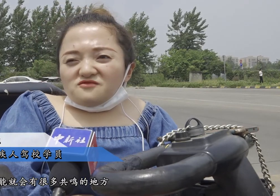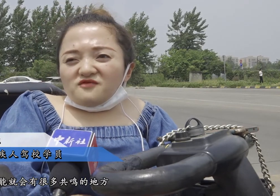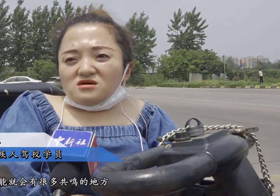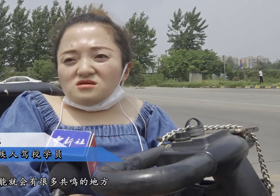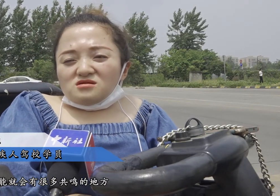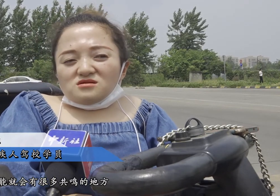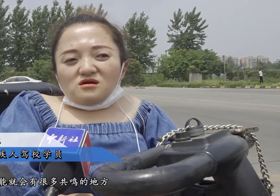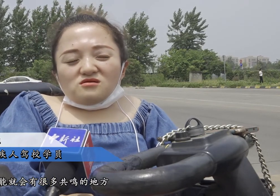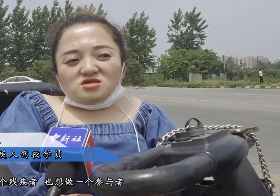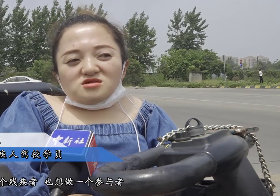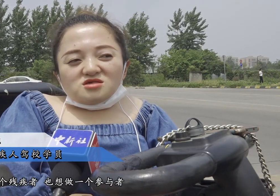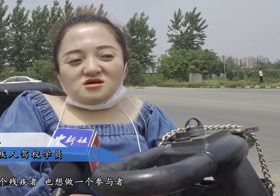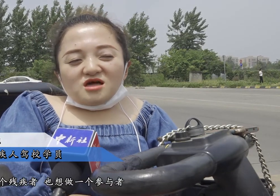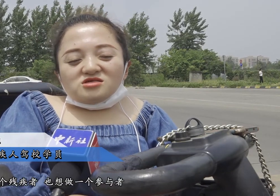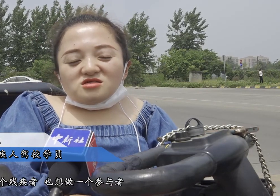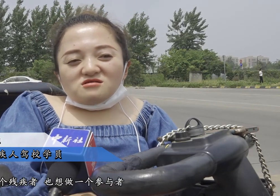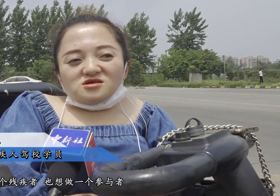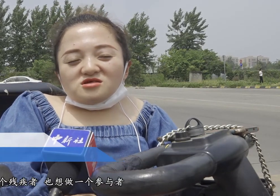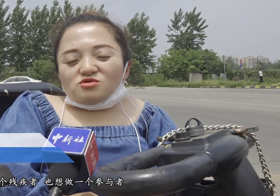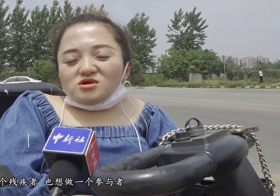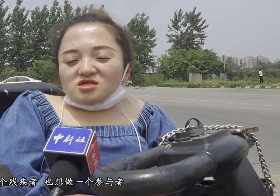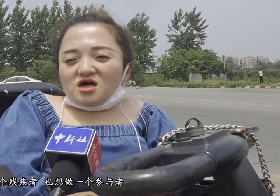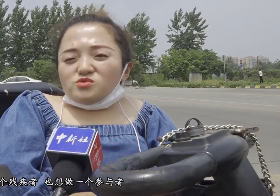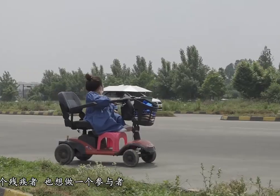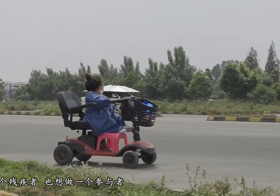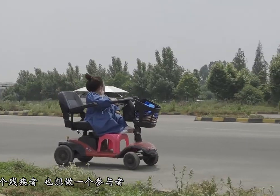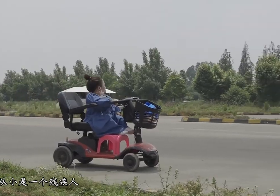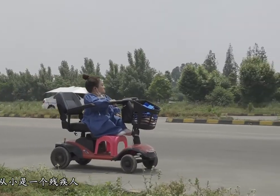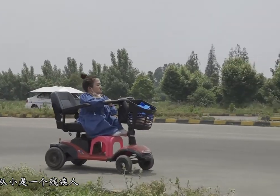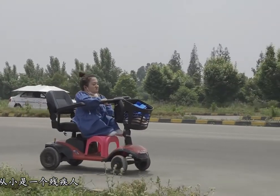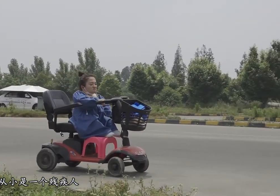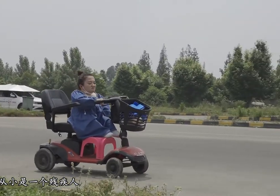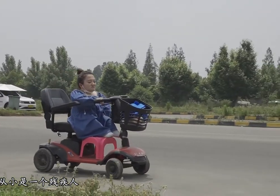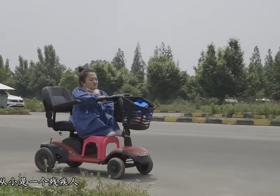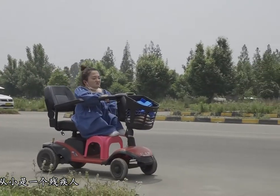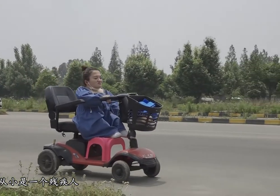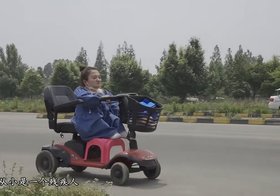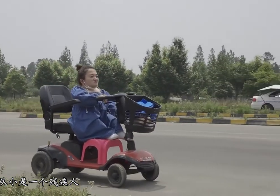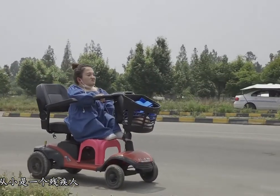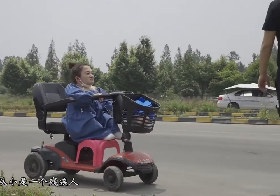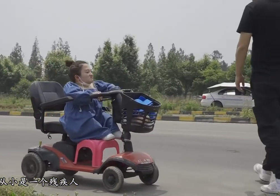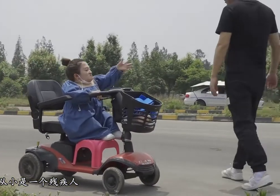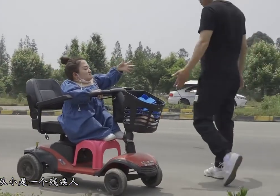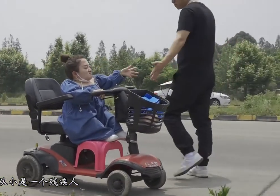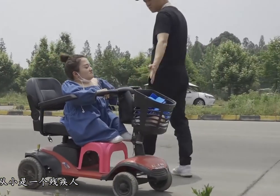方，然后自己是一个残疾者，也想做一个参与者。因为就是自己从小是一个残疾人，但